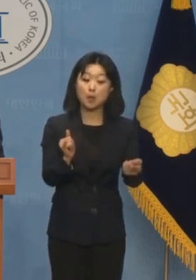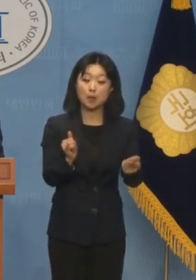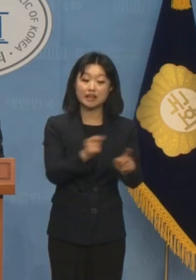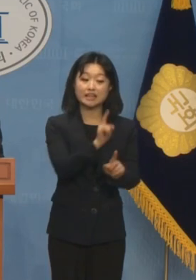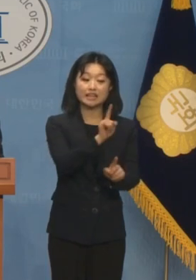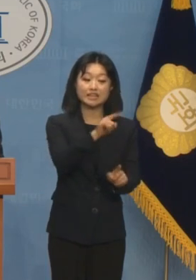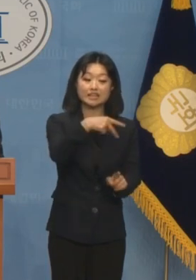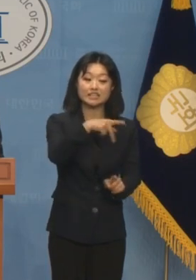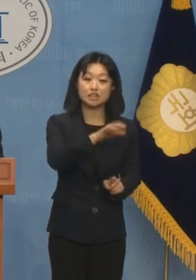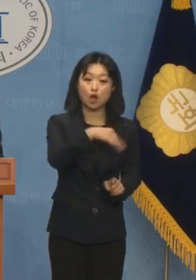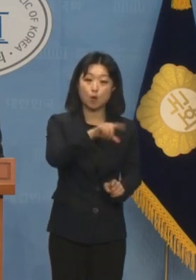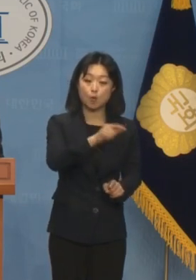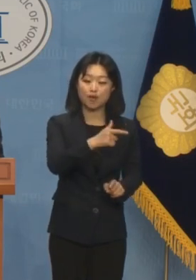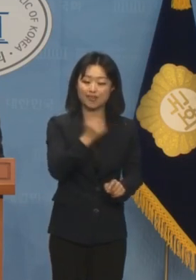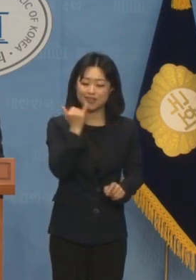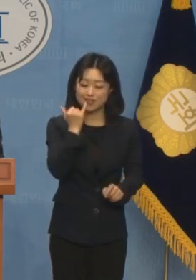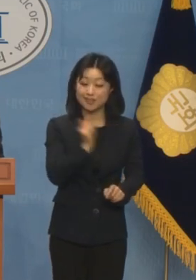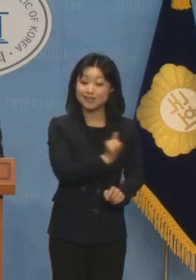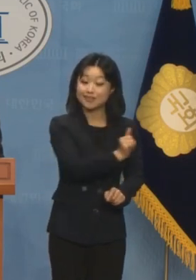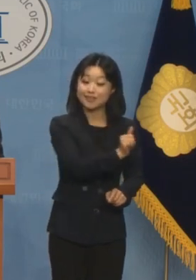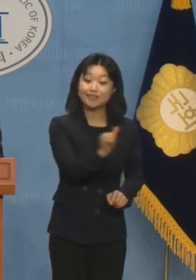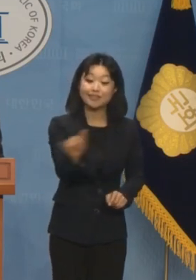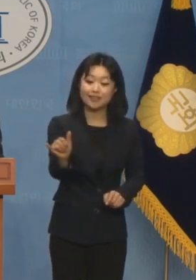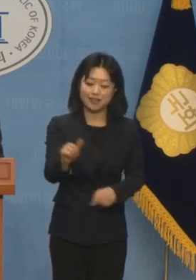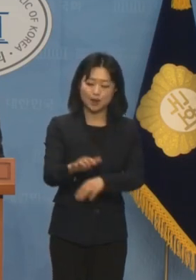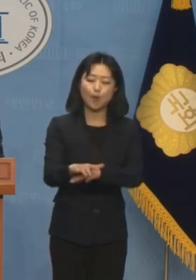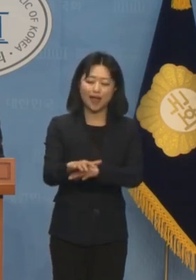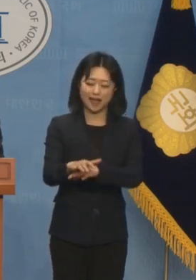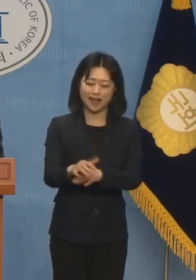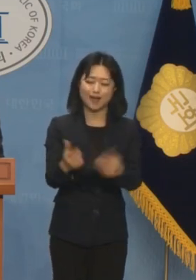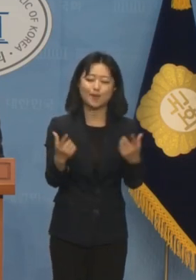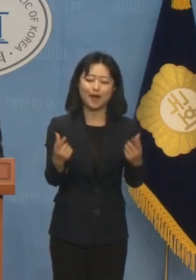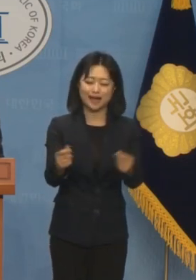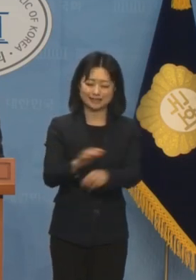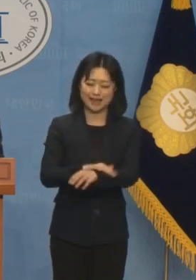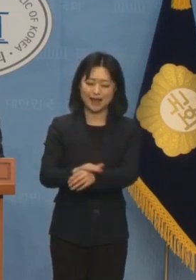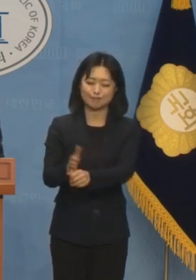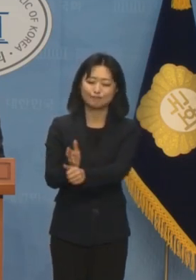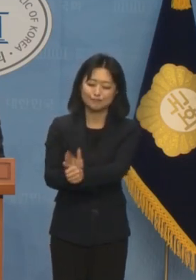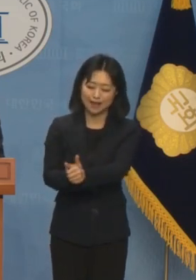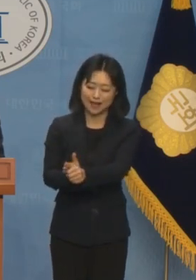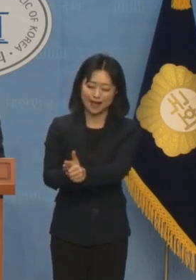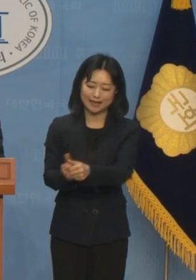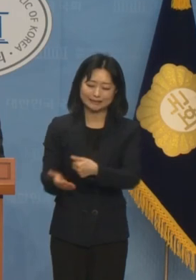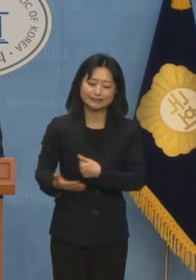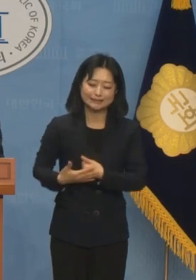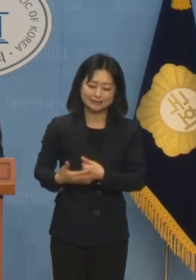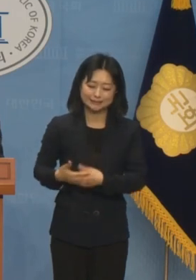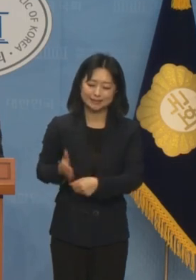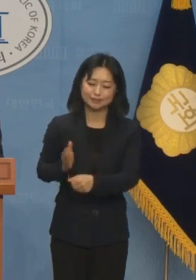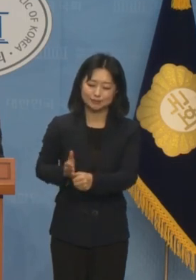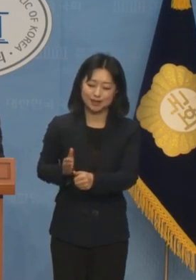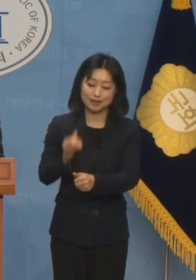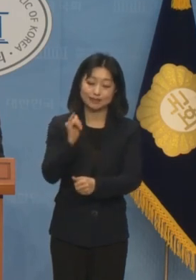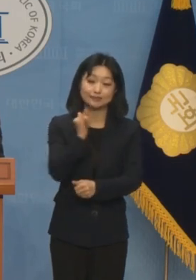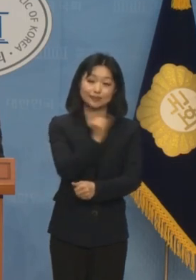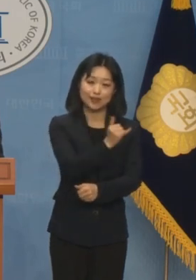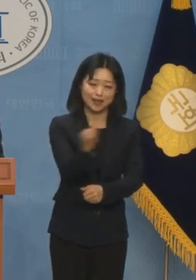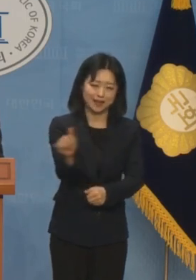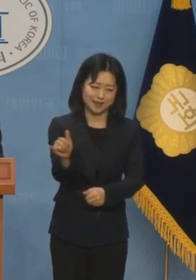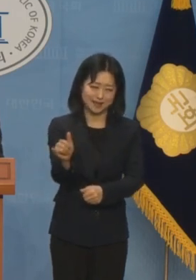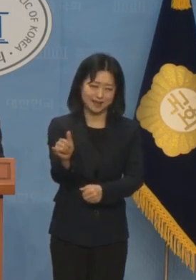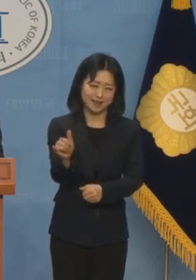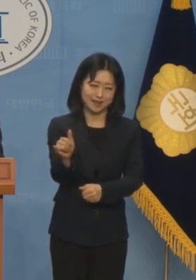이성권 후보를 바꿔주면서 같은 고향이니 단디 챙겨달라고 지지를 호소했습니다. 이성권